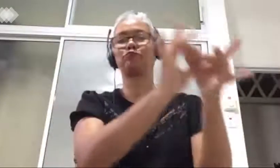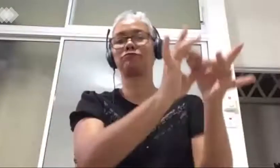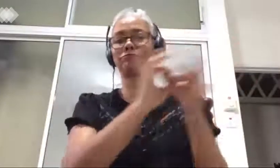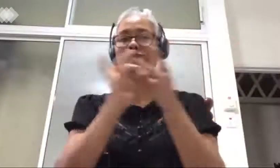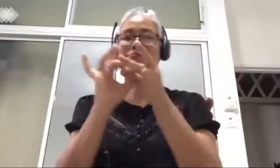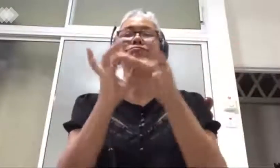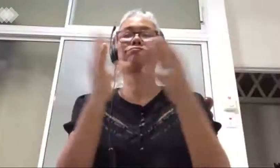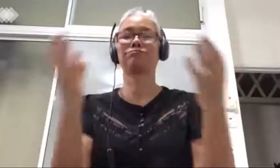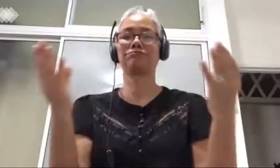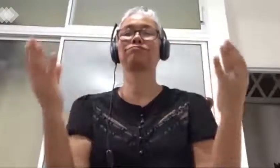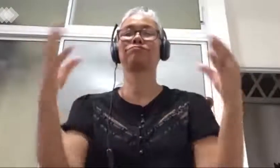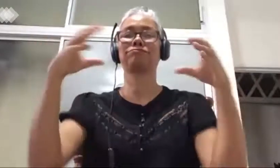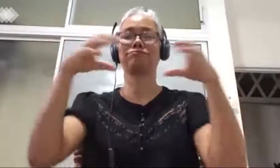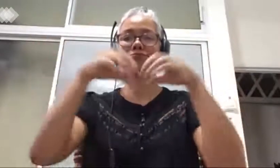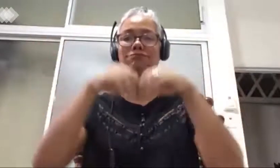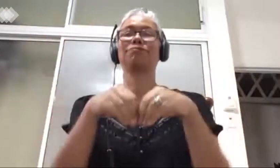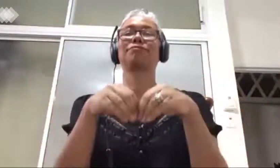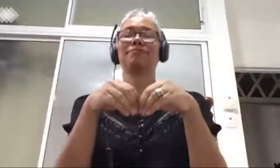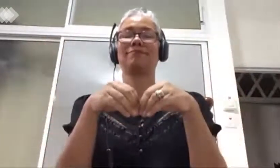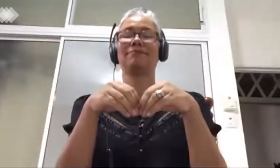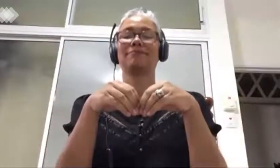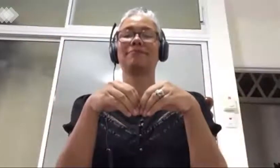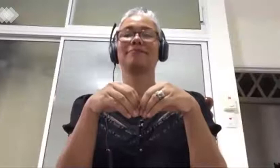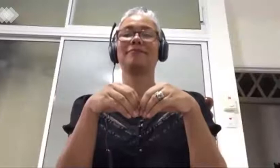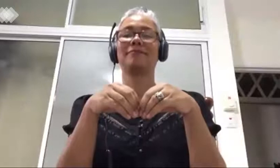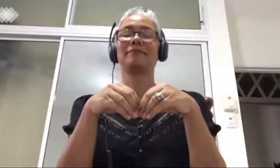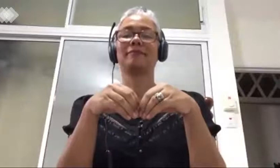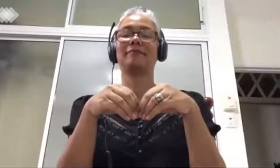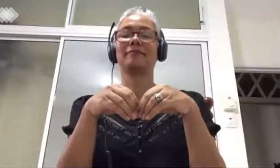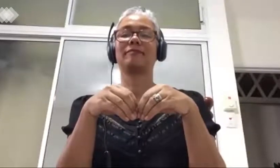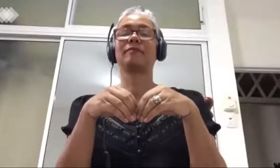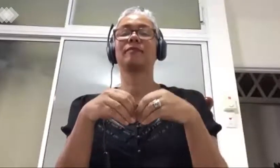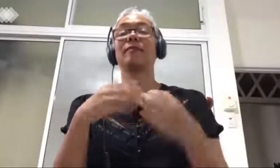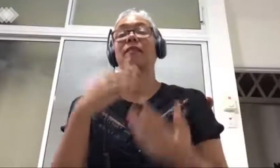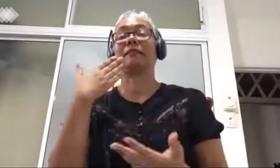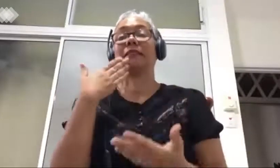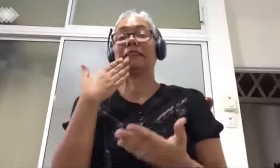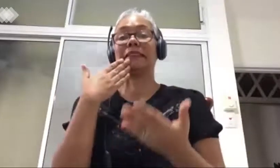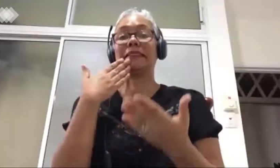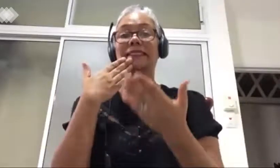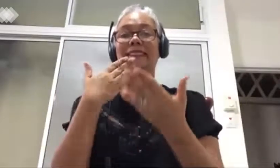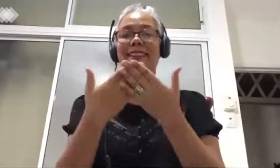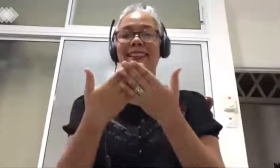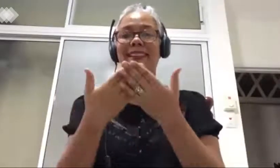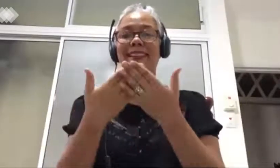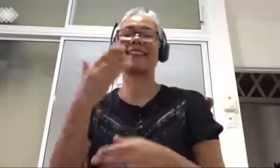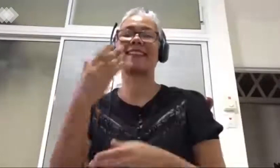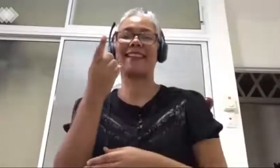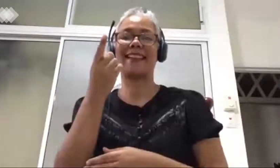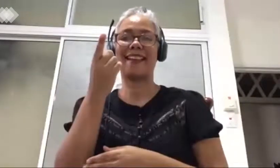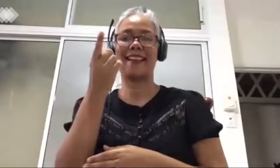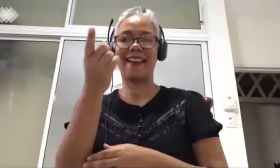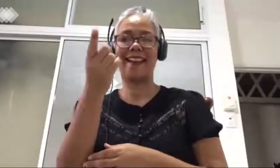sociedad. Y en ese tenor, agradecemos a Sonia y todo el equipo de Infoiles